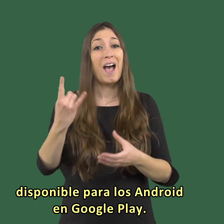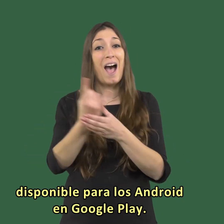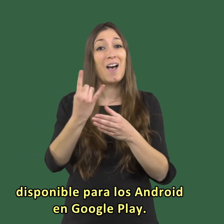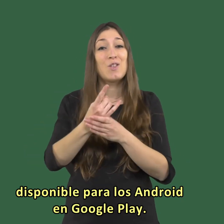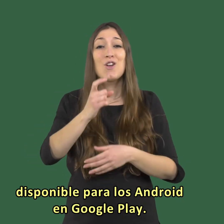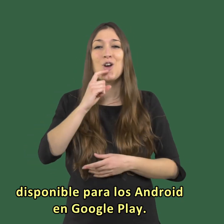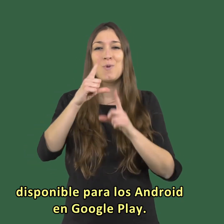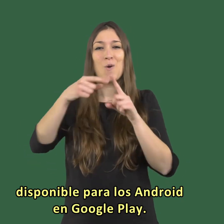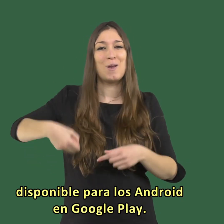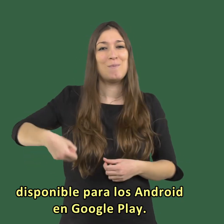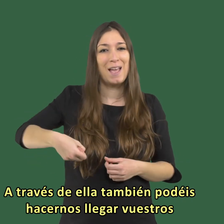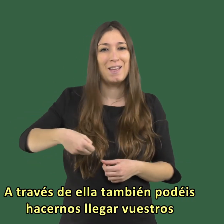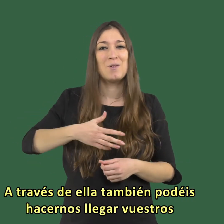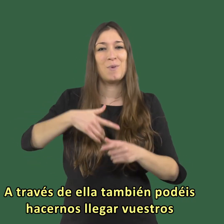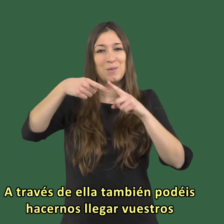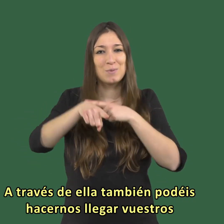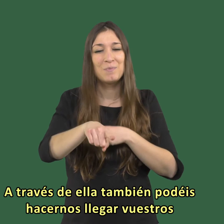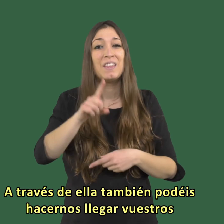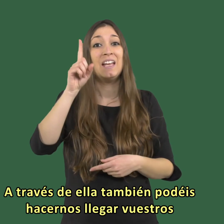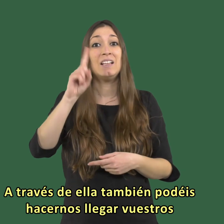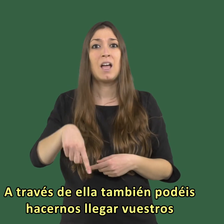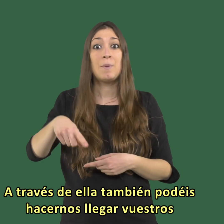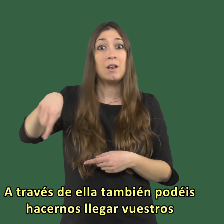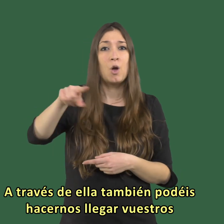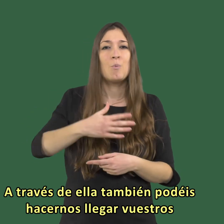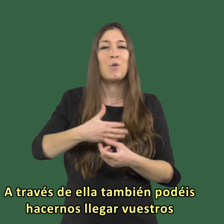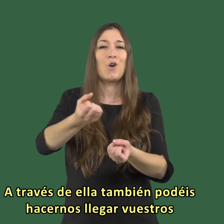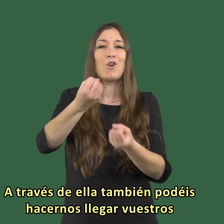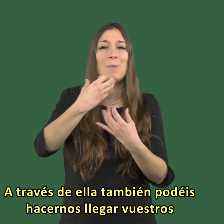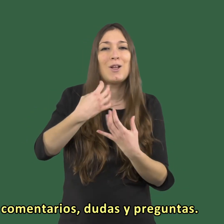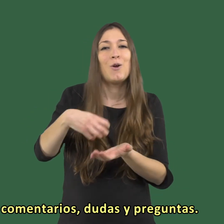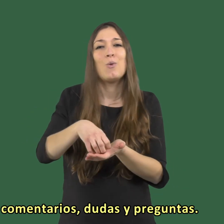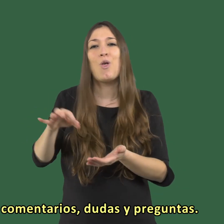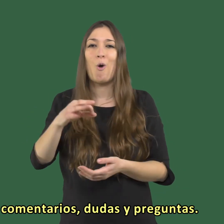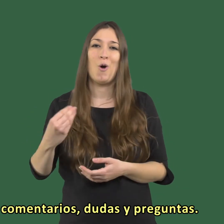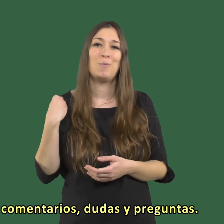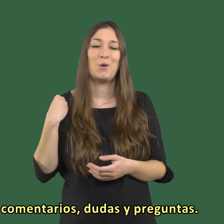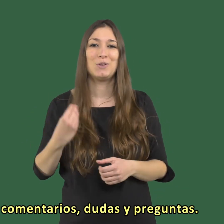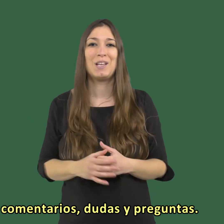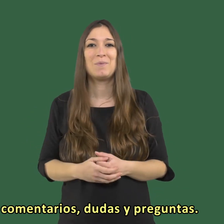los Android en Google Play. A través de ella también podéis hacernos llegar vuestros comentarios,